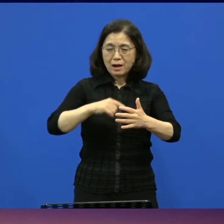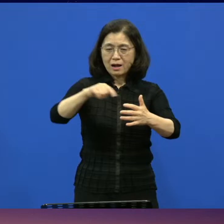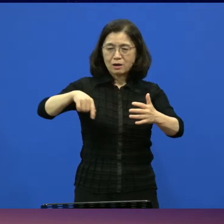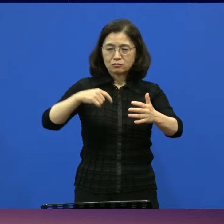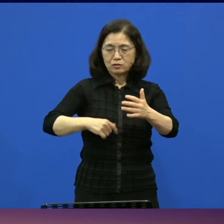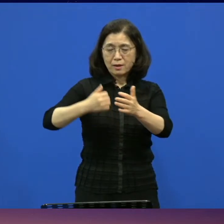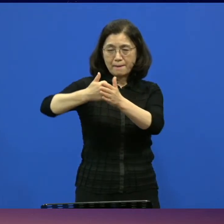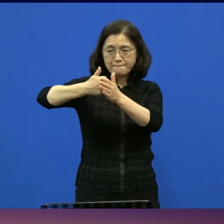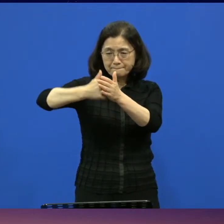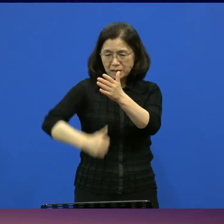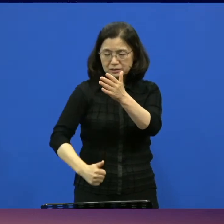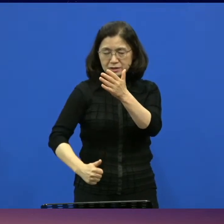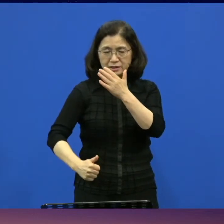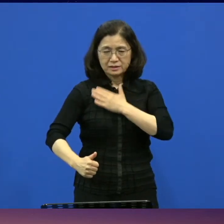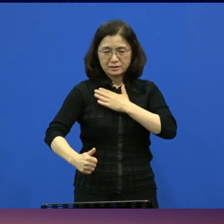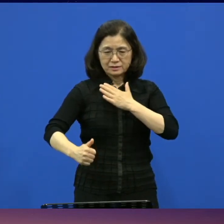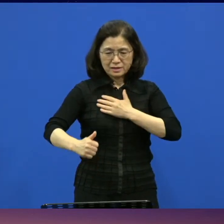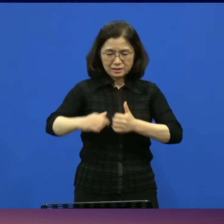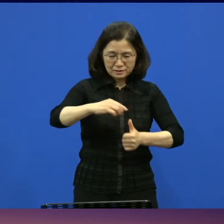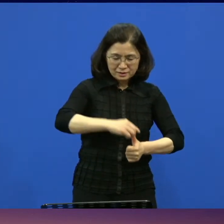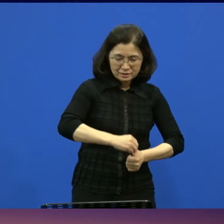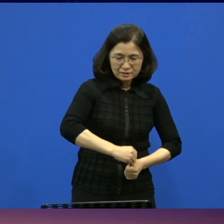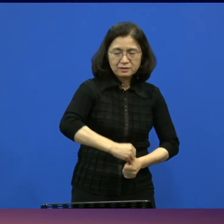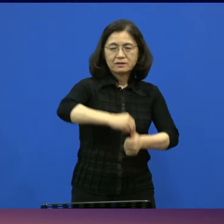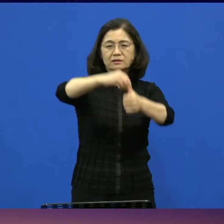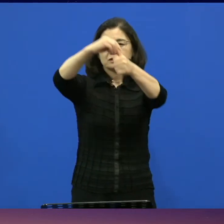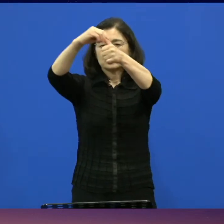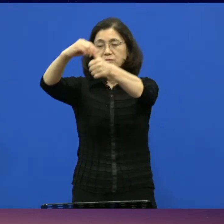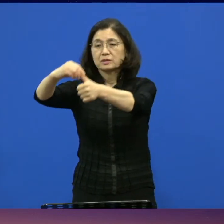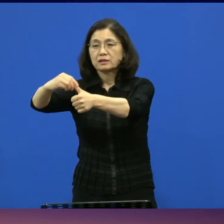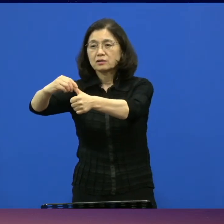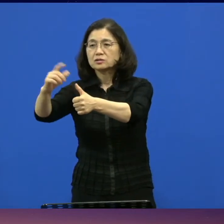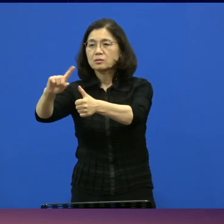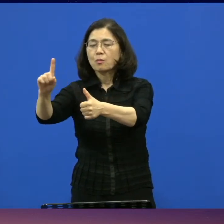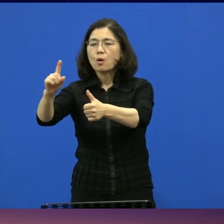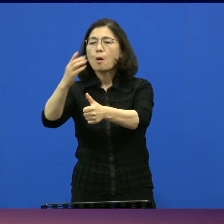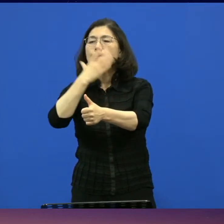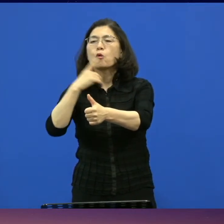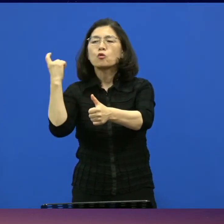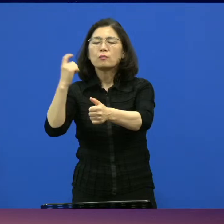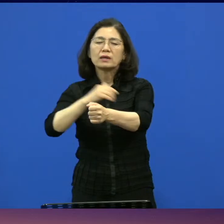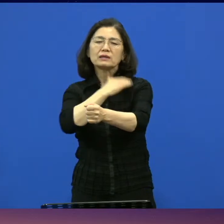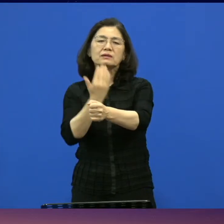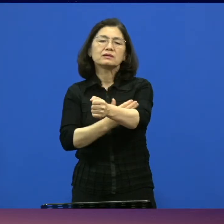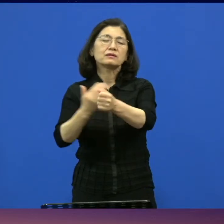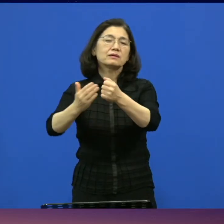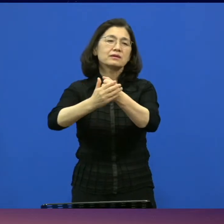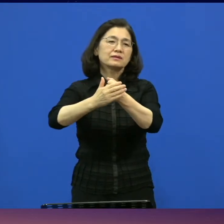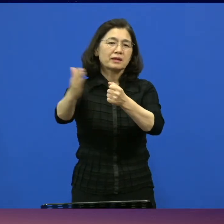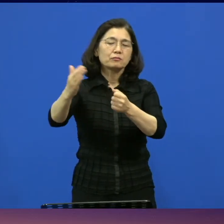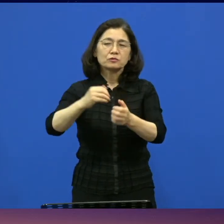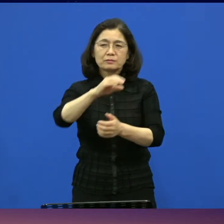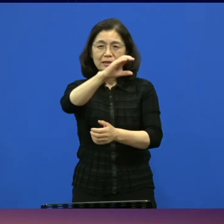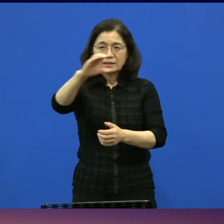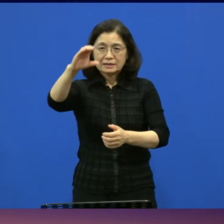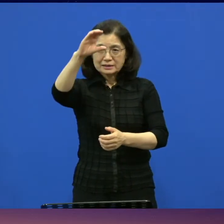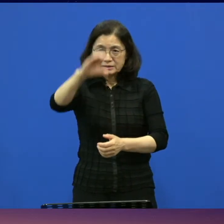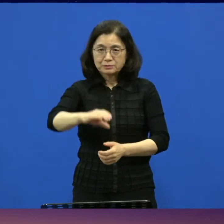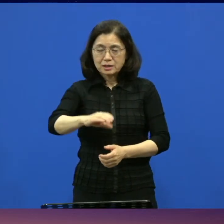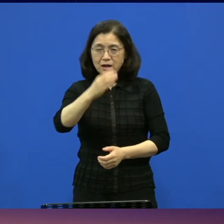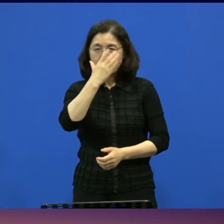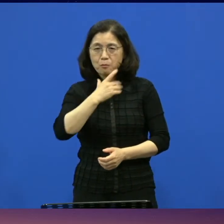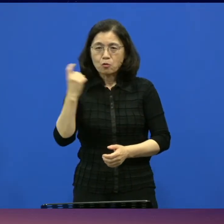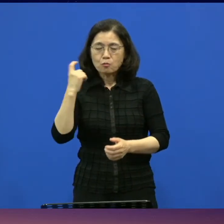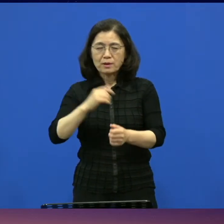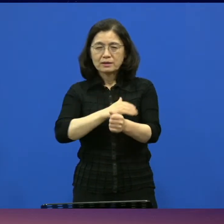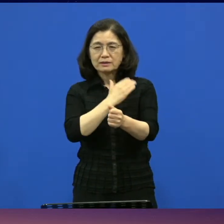그 골짜기에서 끄집어내실 수 있는 능력은 복음이에요, 복음. 예수 그리스도의 십자가의 복음. 왜 복음이 복음입니까?